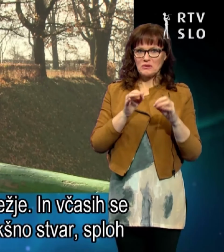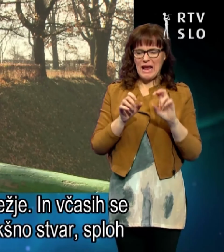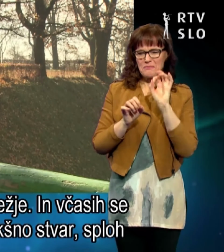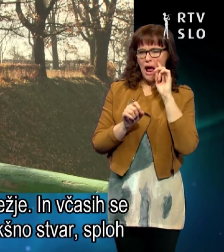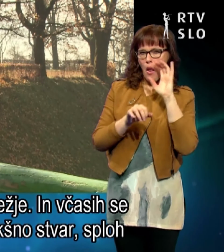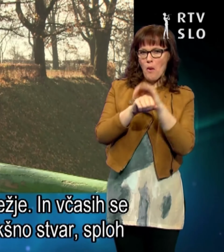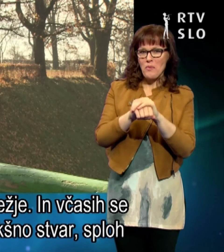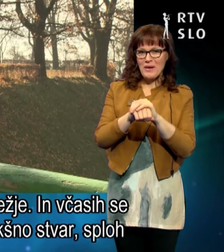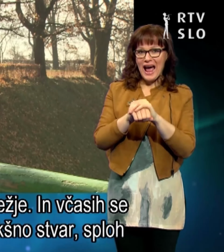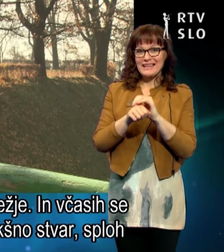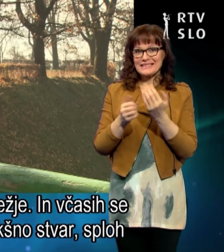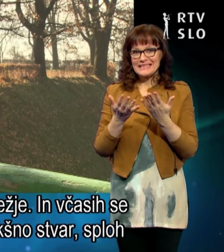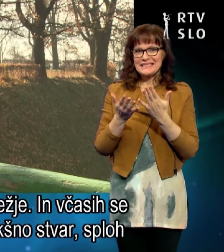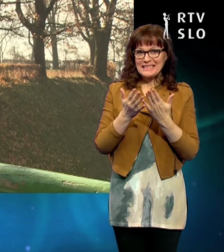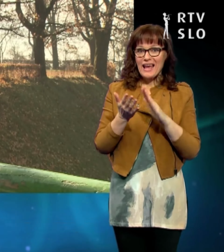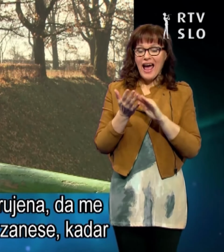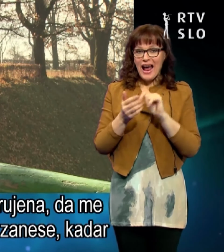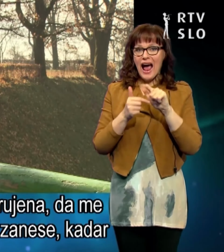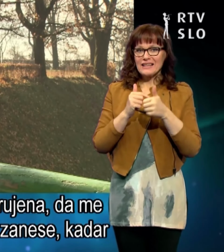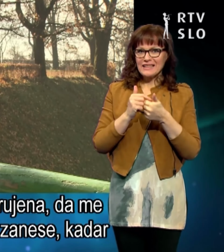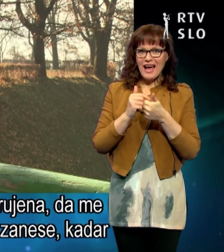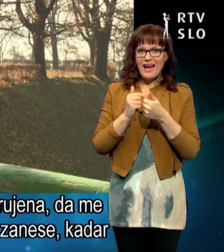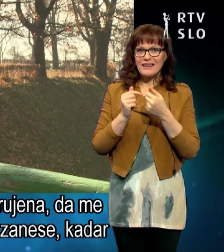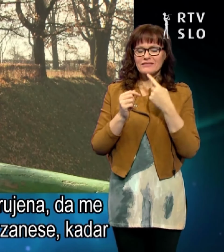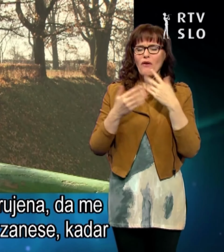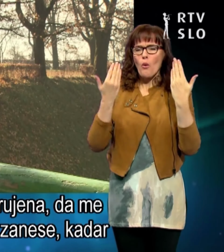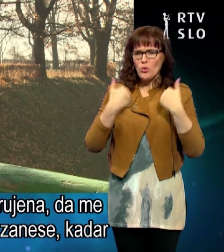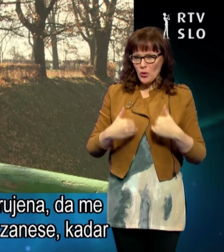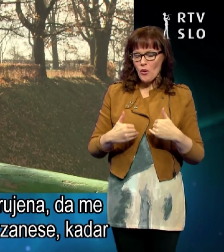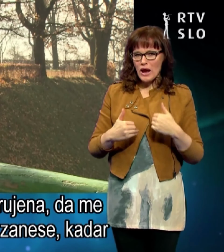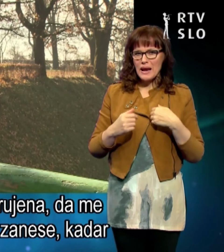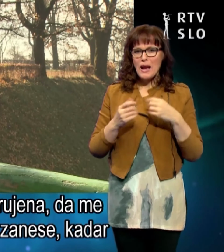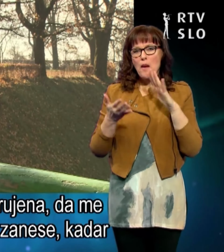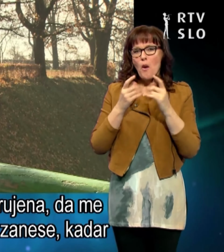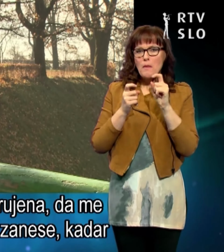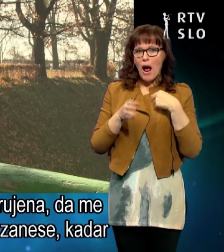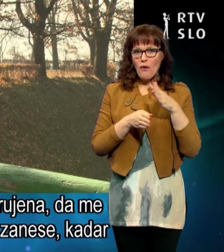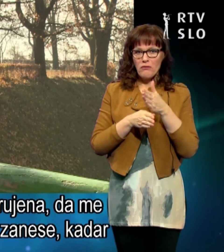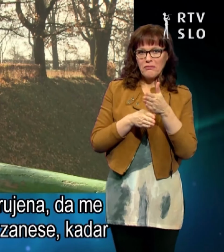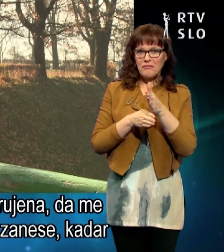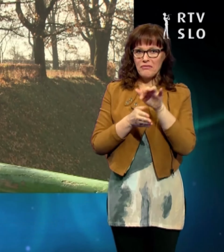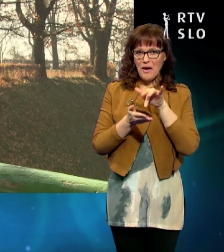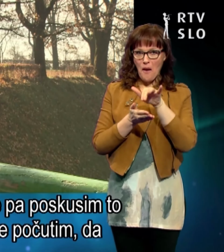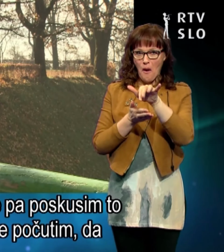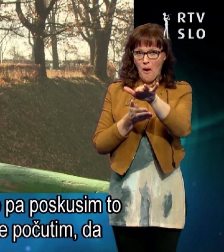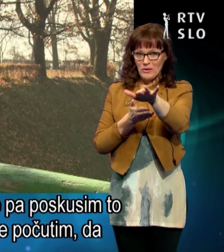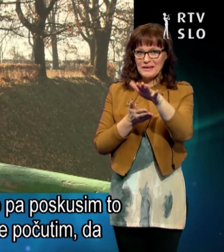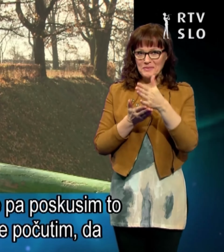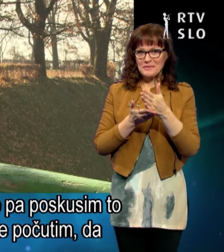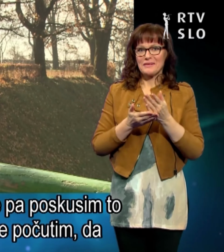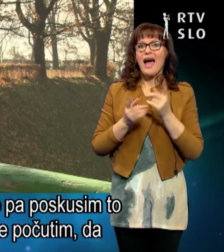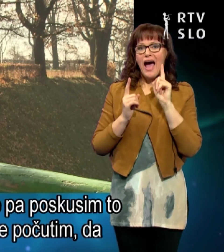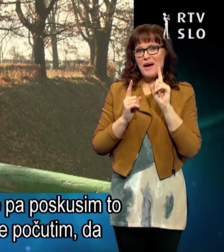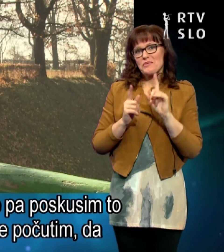vidi, da je kakšno stvar. Mislim, kader sem utrujena, da me mogoče mal tako zanese, kader hodem, ampak